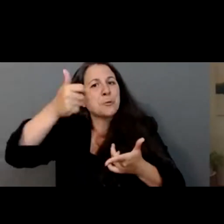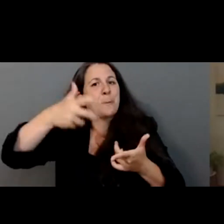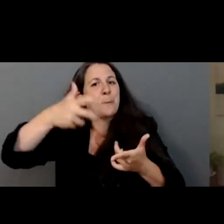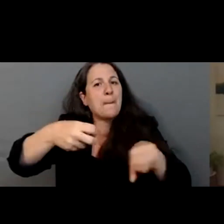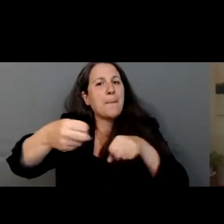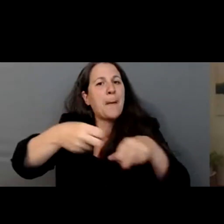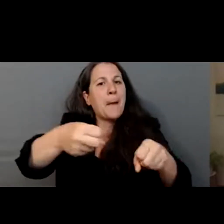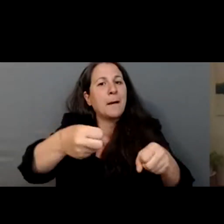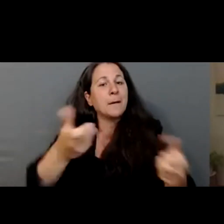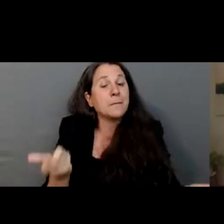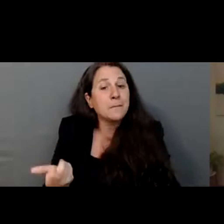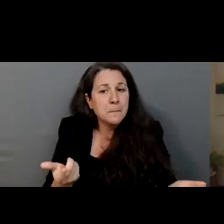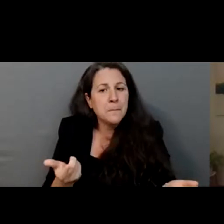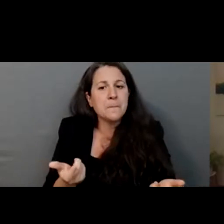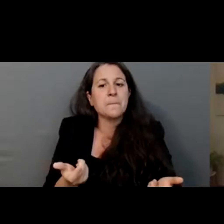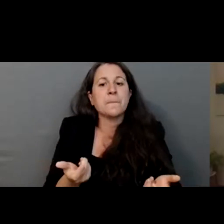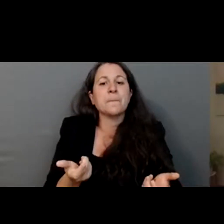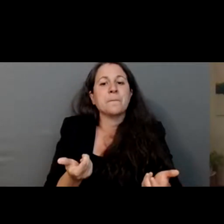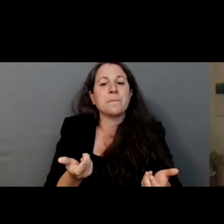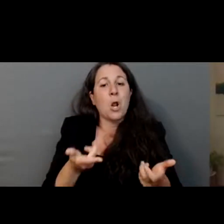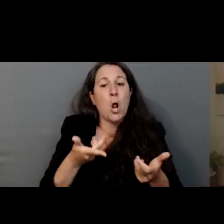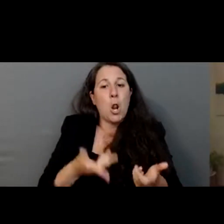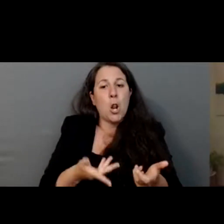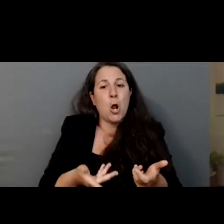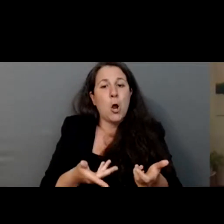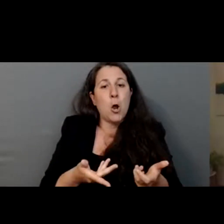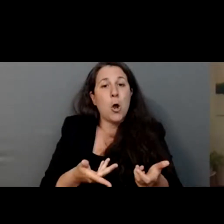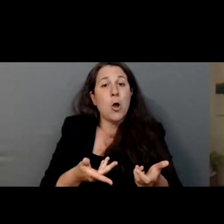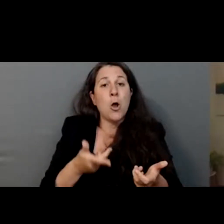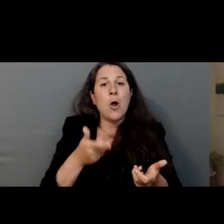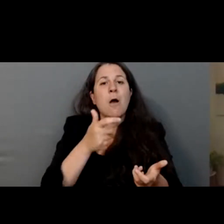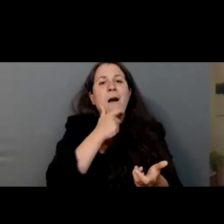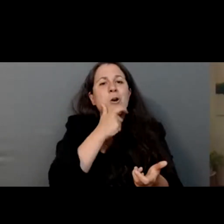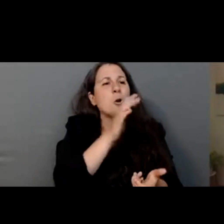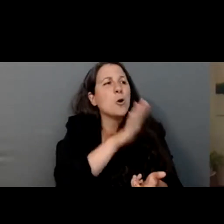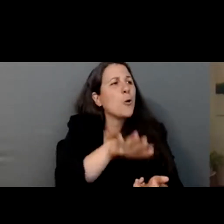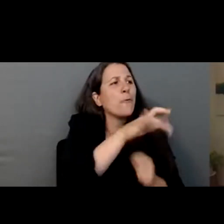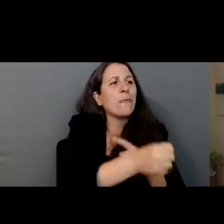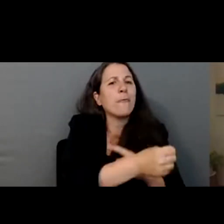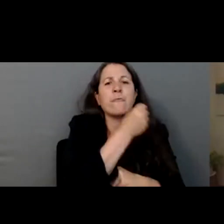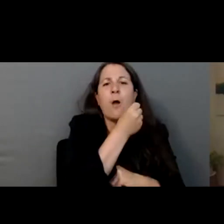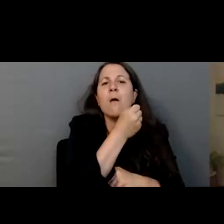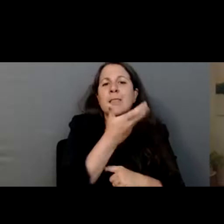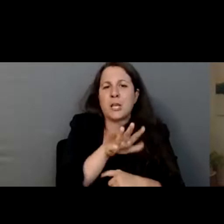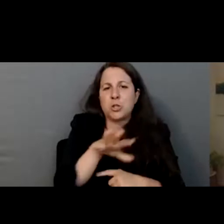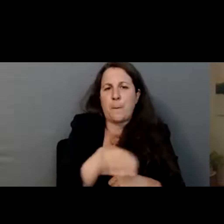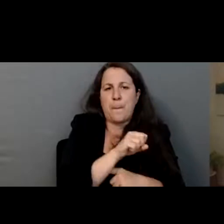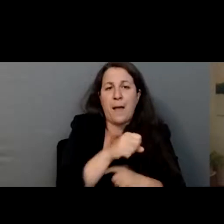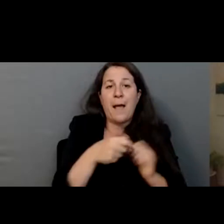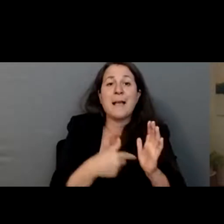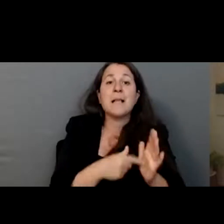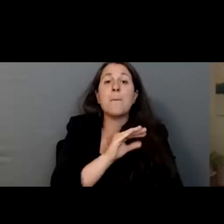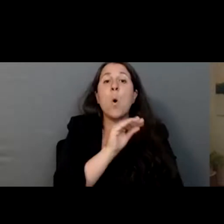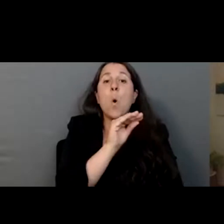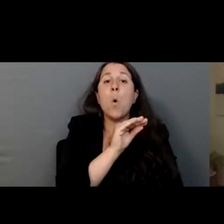l'ai mentionné au tout début, là, c'est beaucoup plus utilisé dans les communautés anglophones. Donc, en Ontario, par exemple, la Commission ontarienne